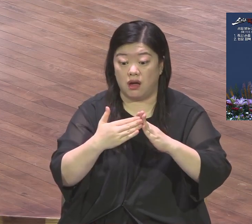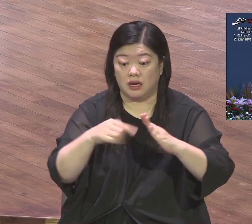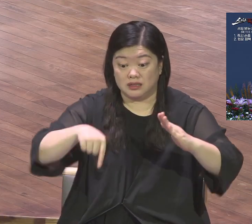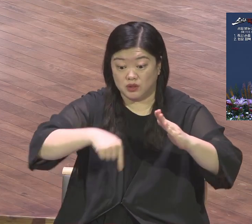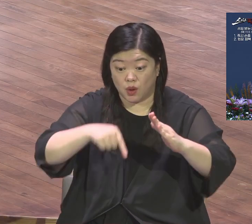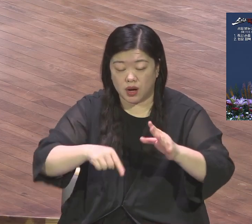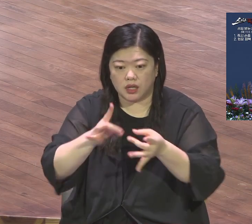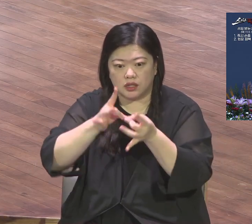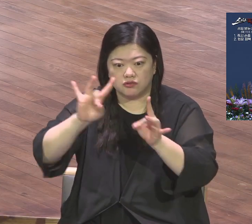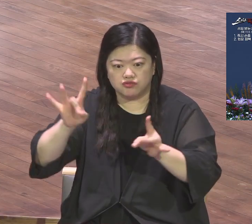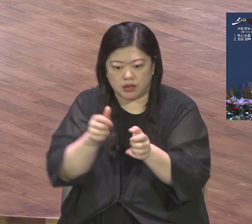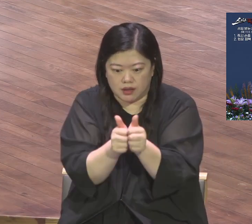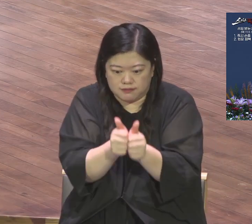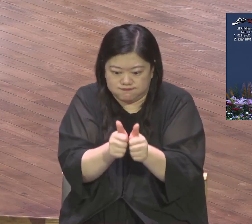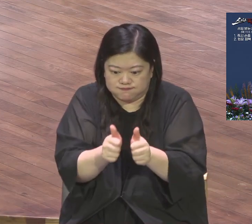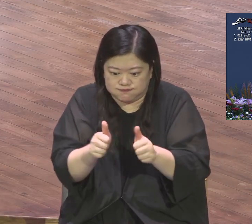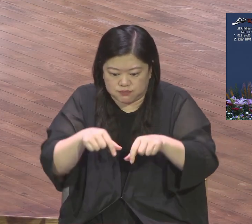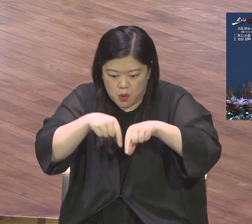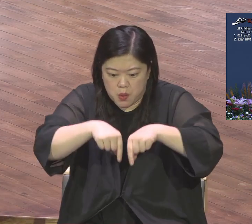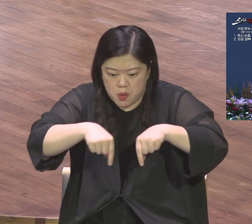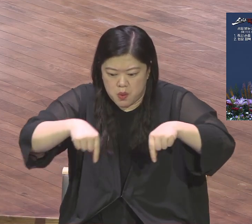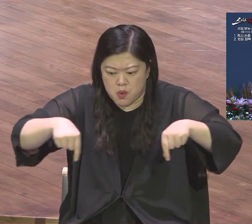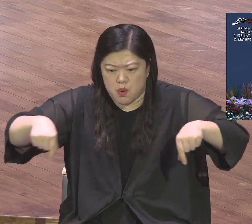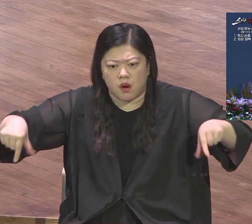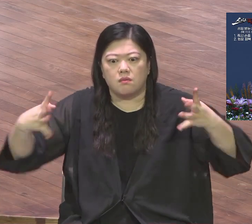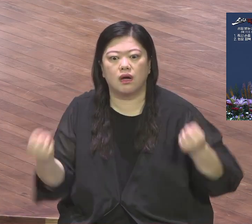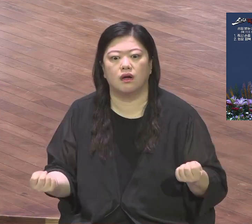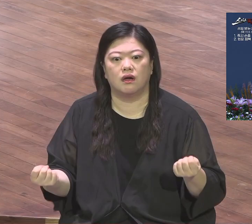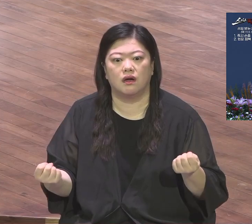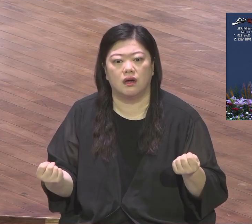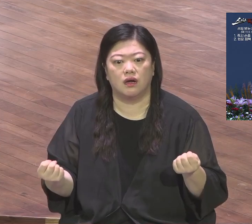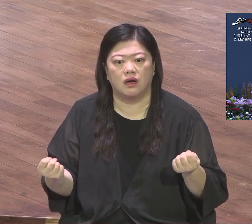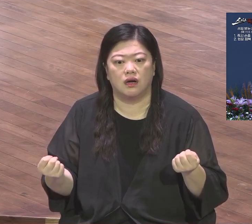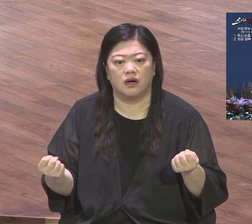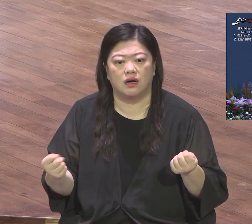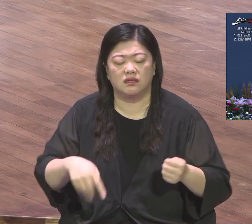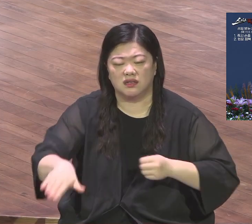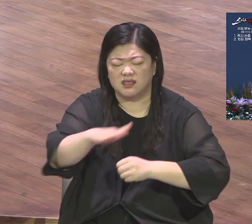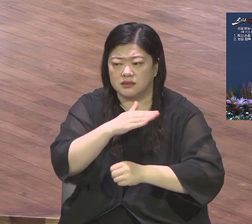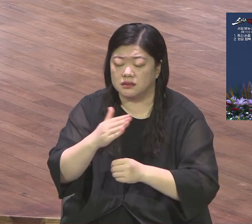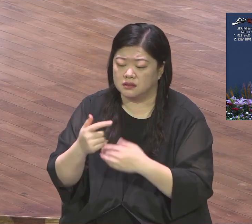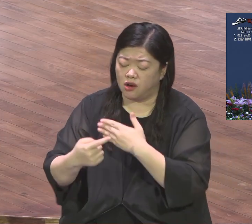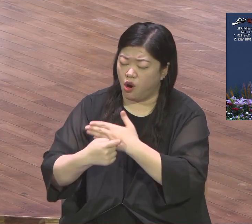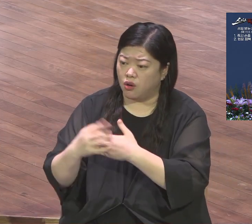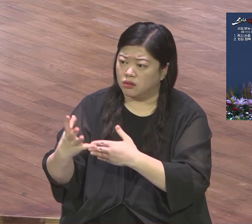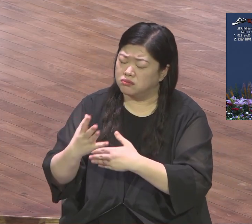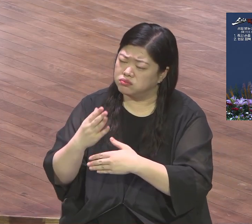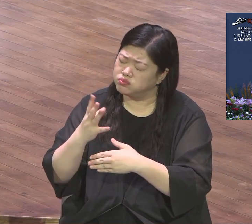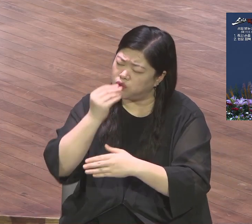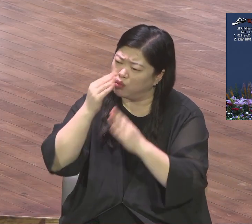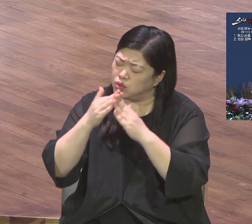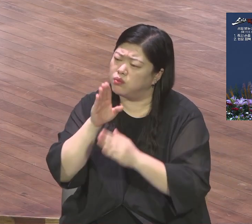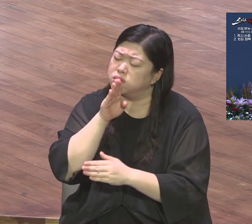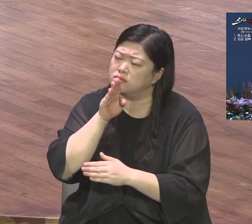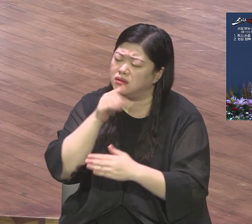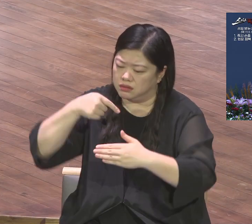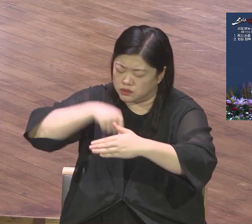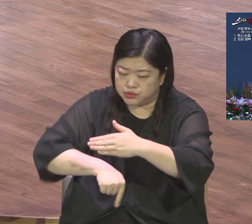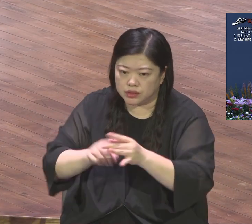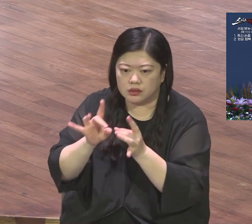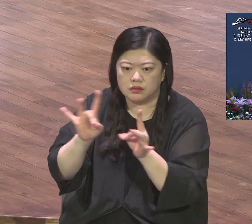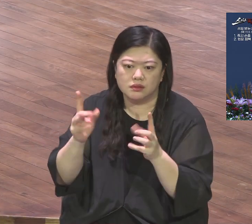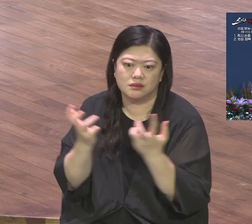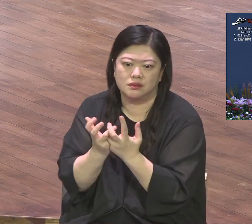막 우상들을 가져와가지고 예루살렘 성전을 더럽혔습니다. 자 이때